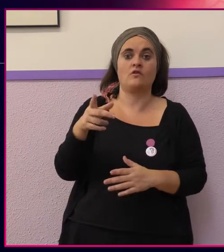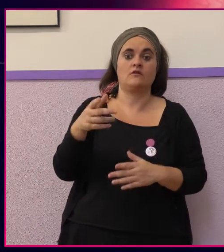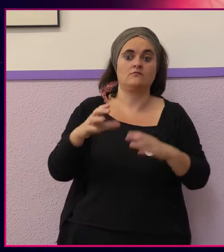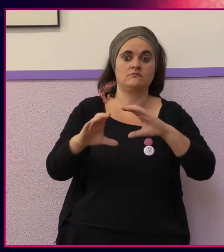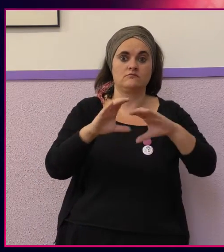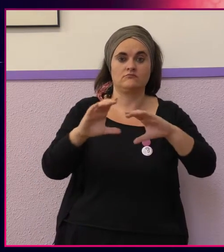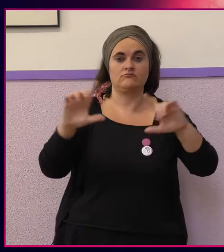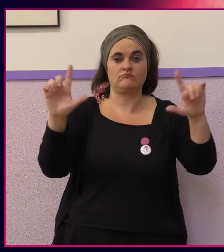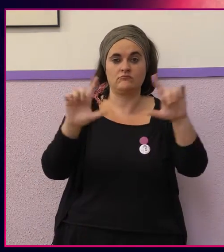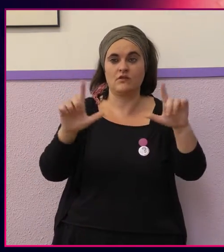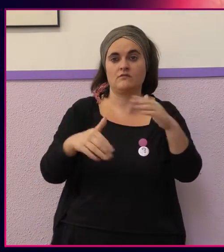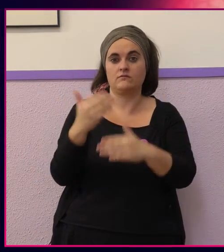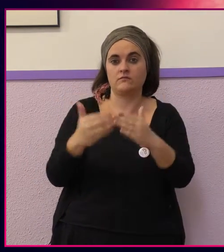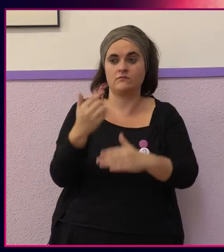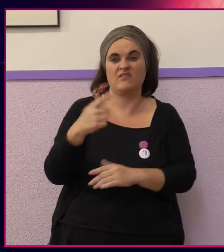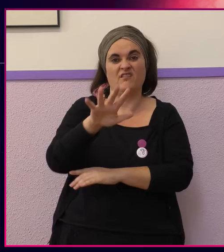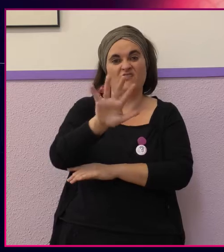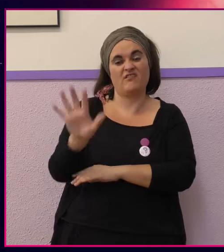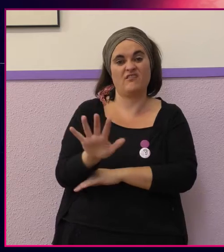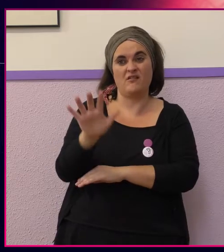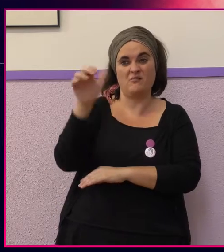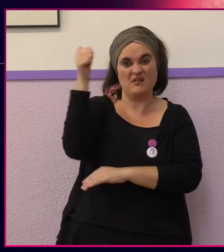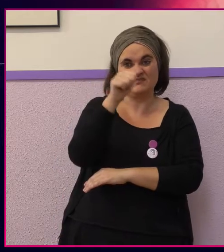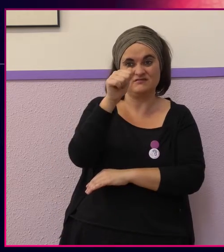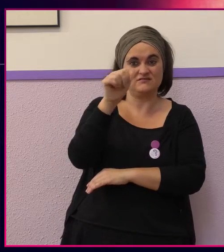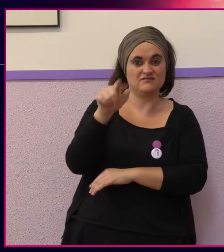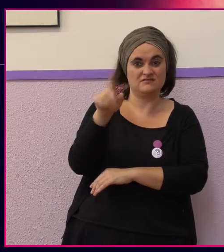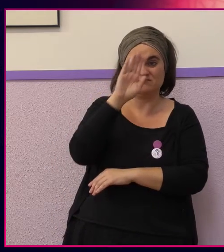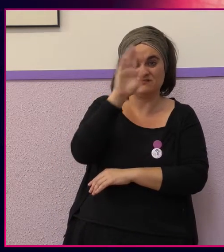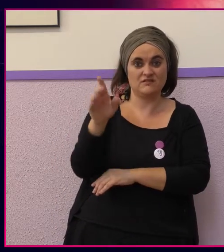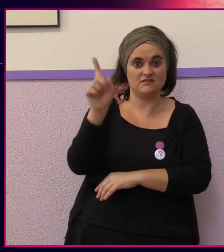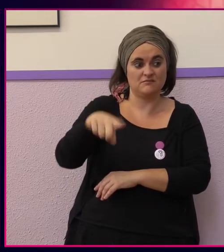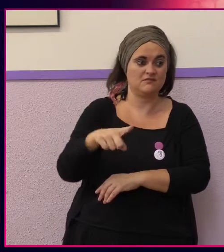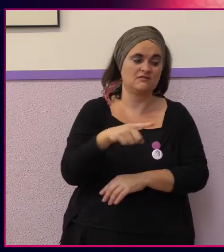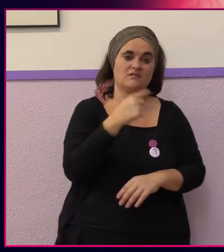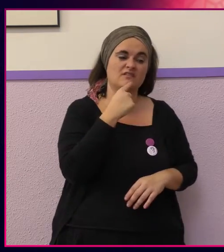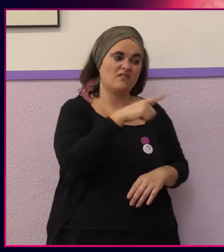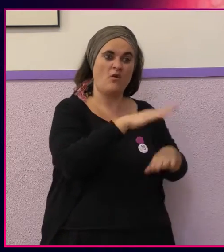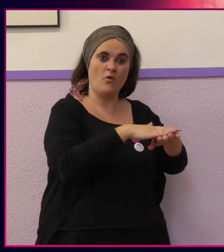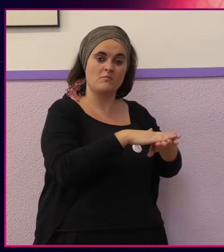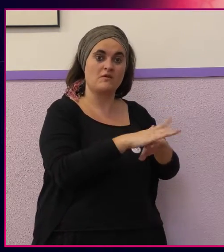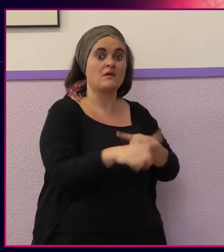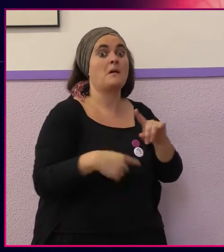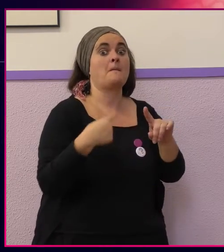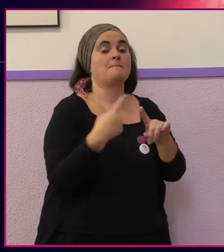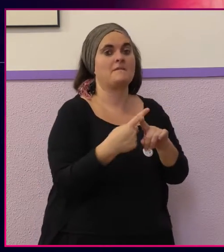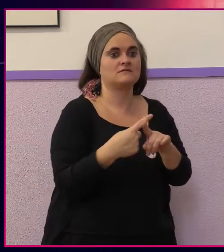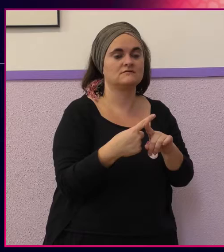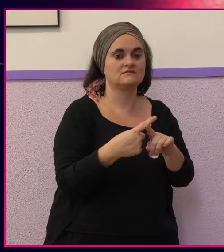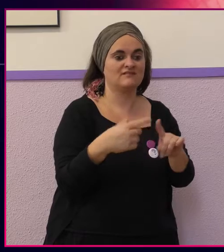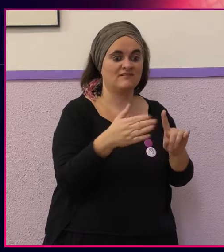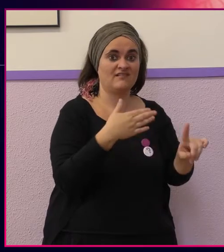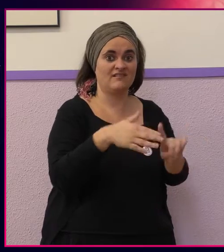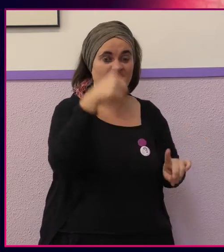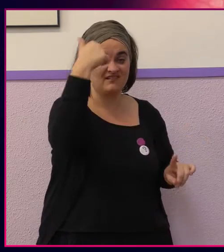comunicación profundamente machistas y patriarcales que incluso en ocasiones se posicionan